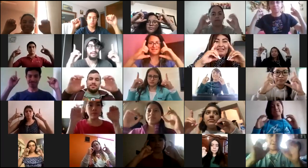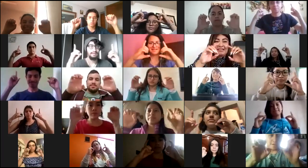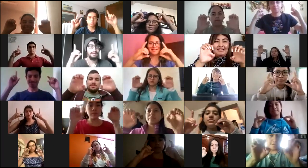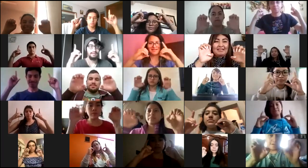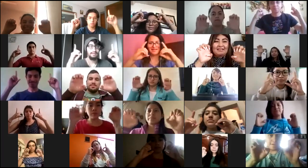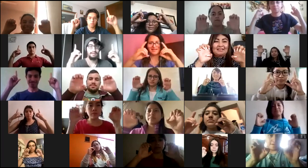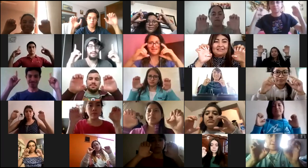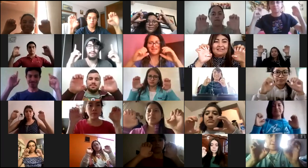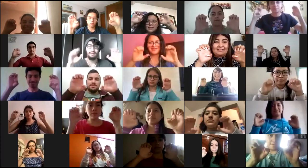E.